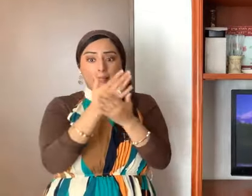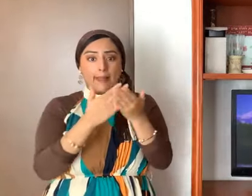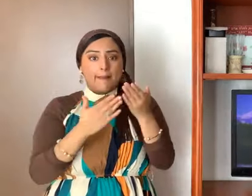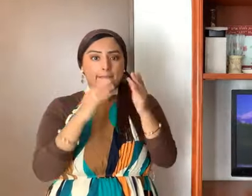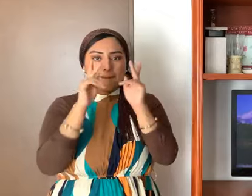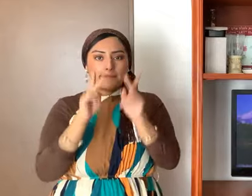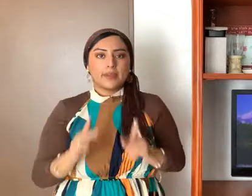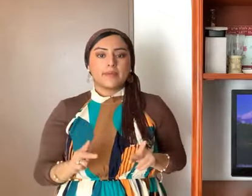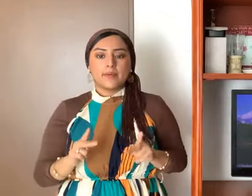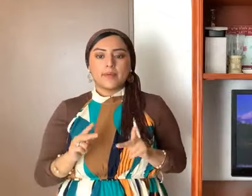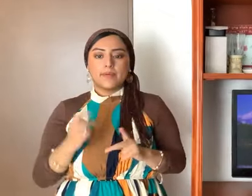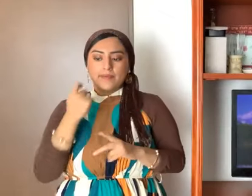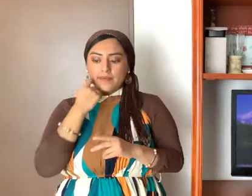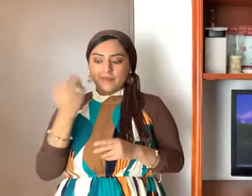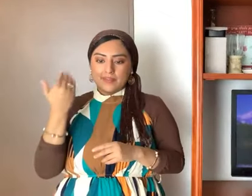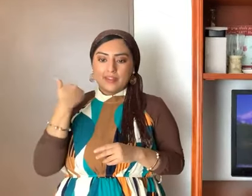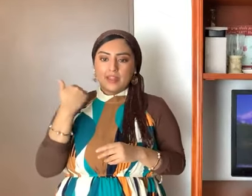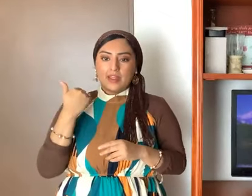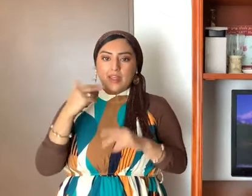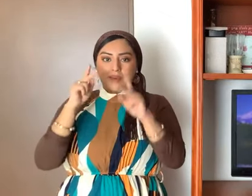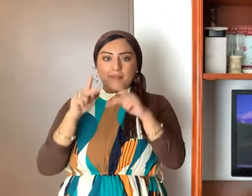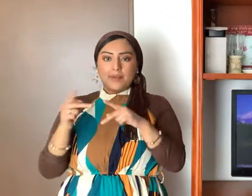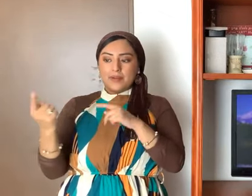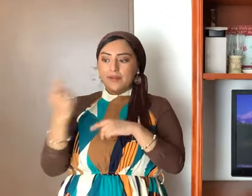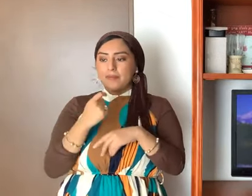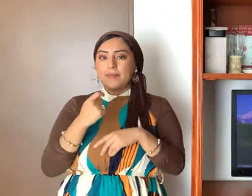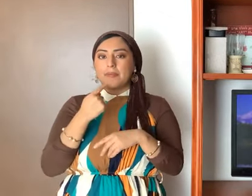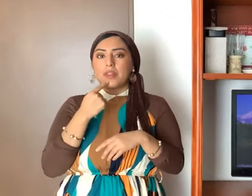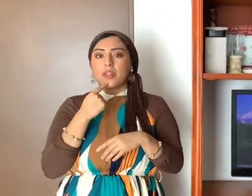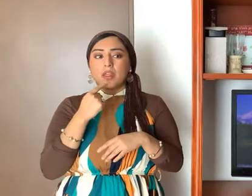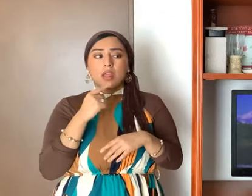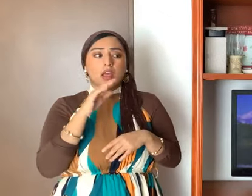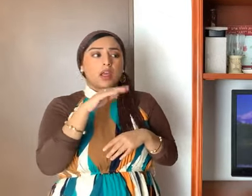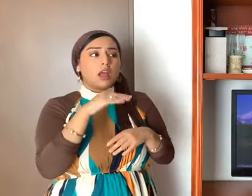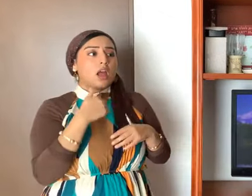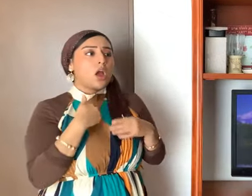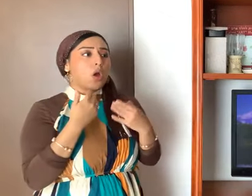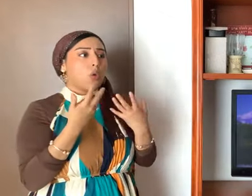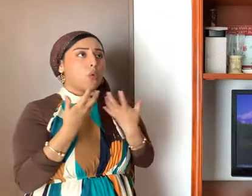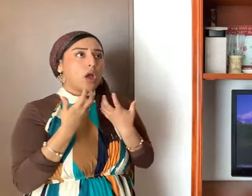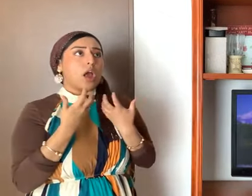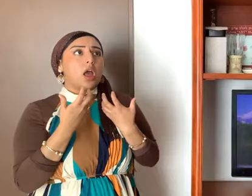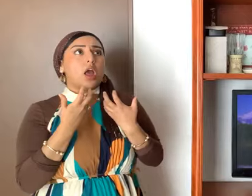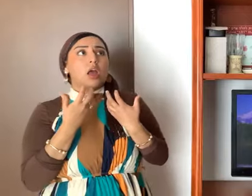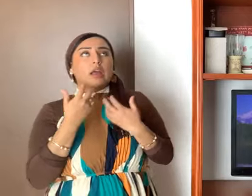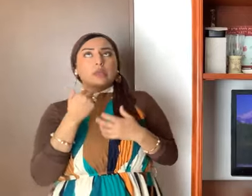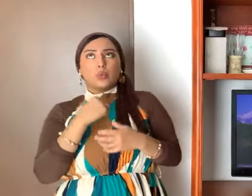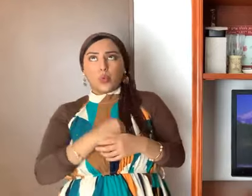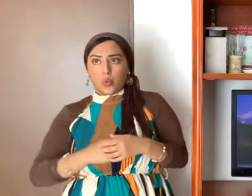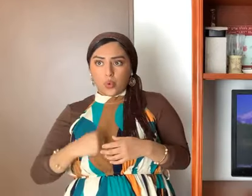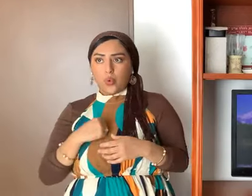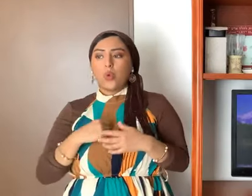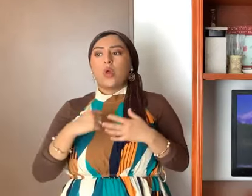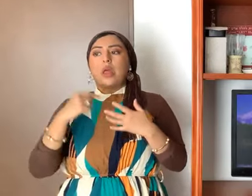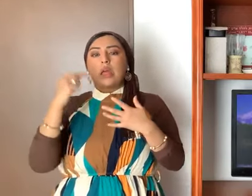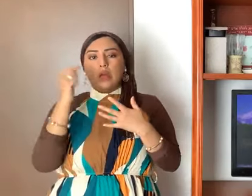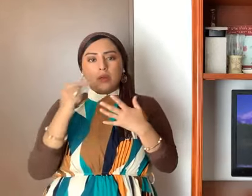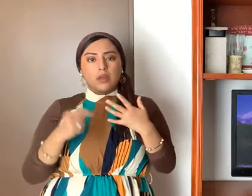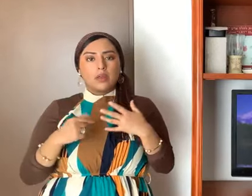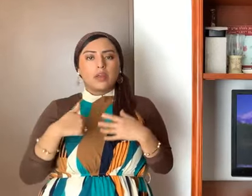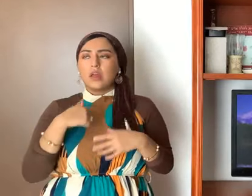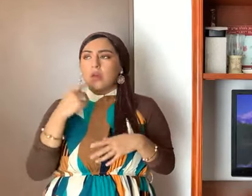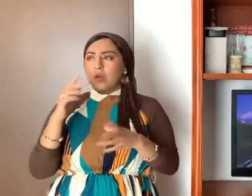hace poco un alma me pidió una administración y me decía, es que yo quiero pedir un perdón por esto. Pero decía,